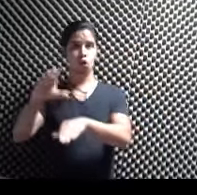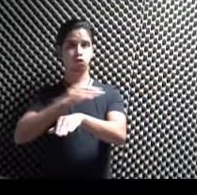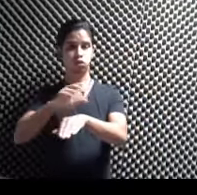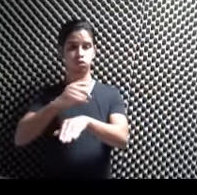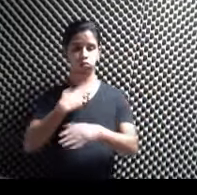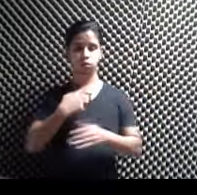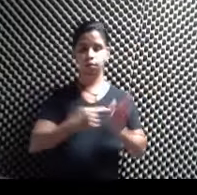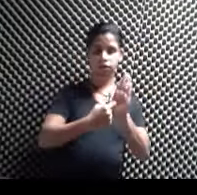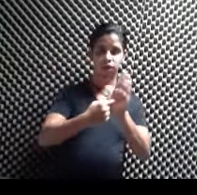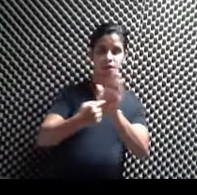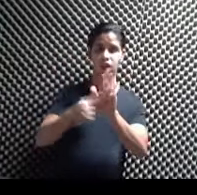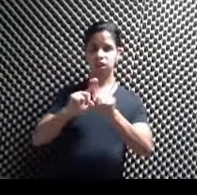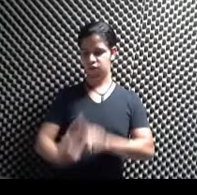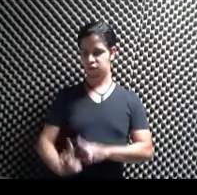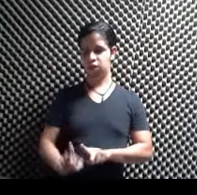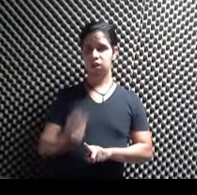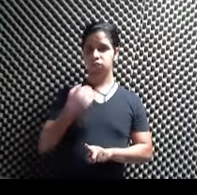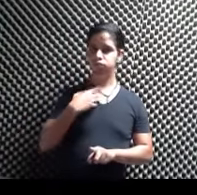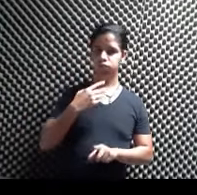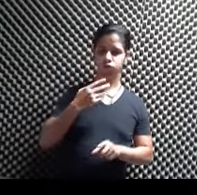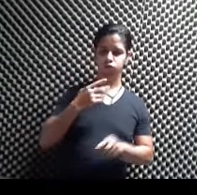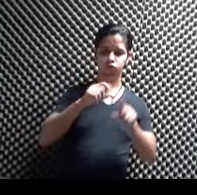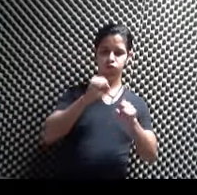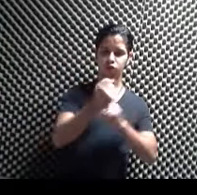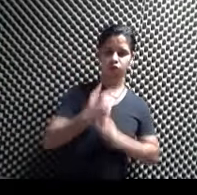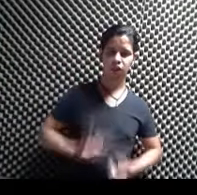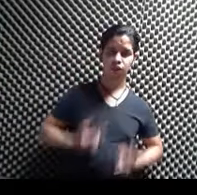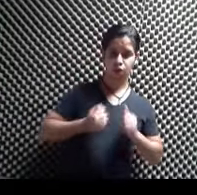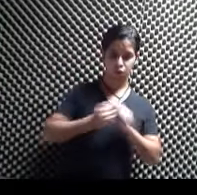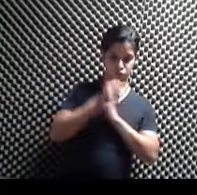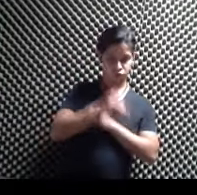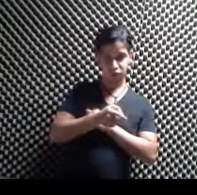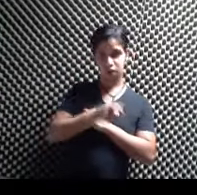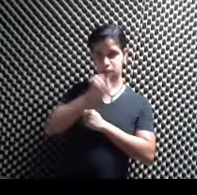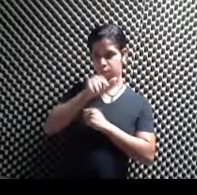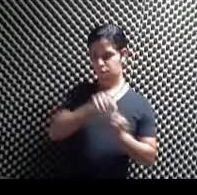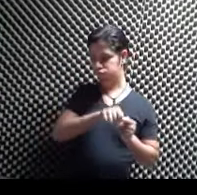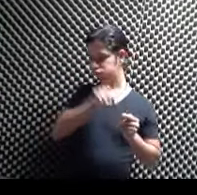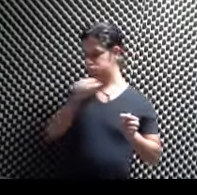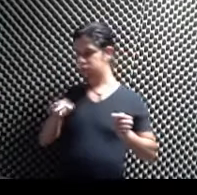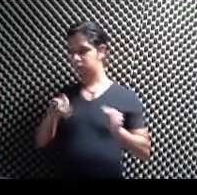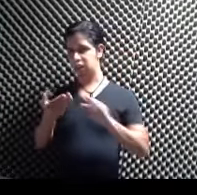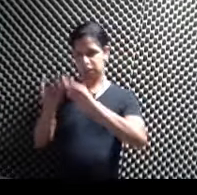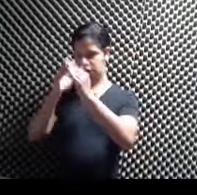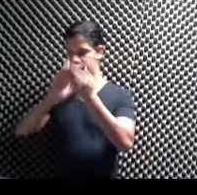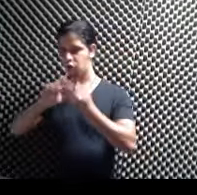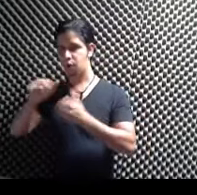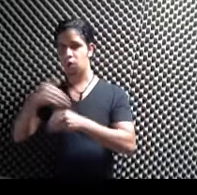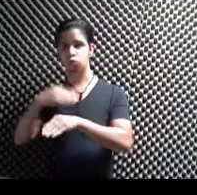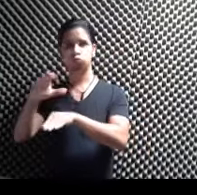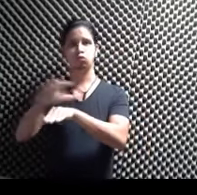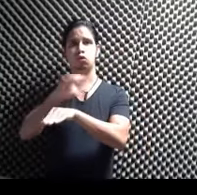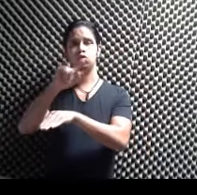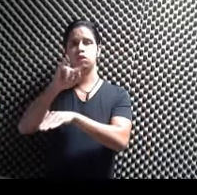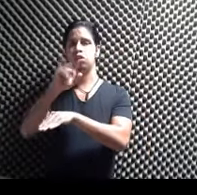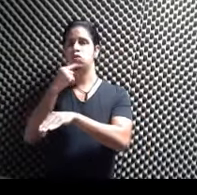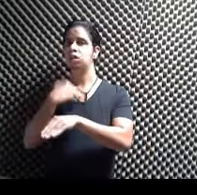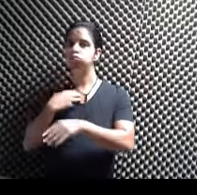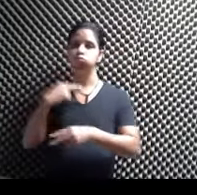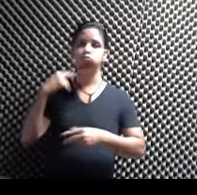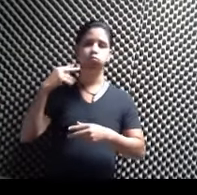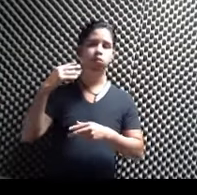y después se convierte en un club nocturno donde Sofi canta con los invitados. Del espectáculo, que son Alberto Carrión,